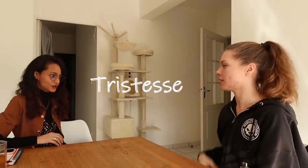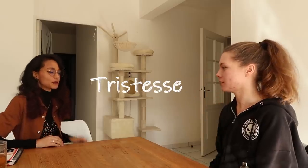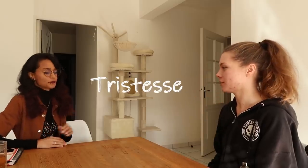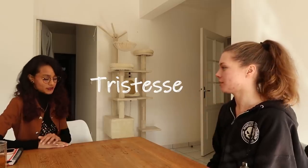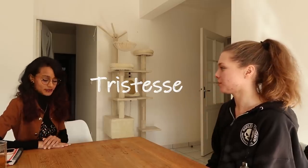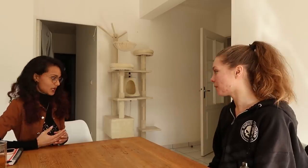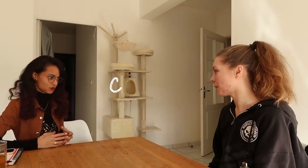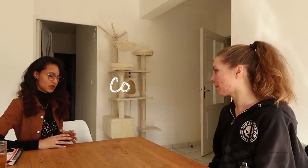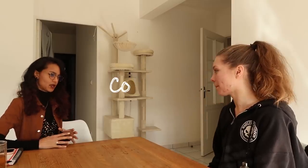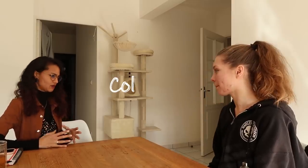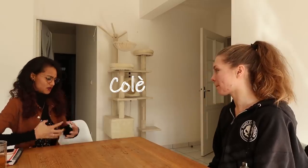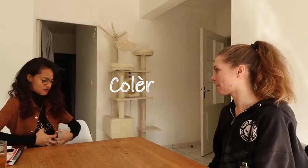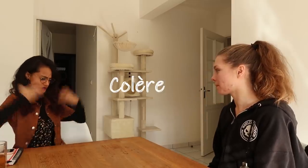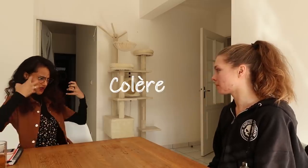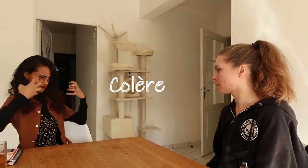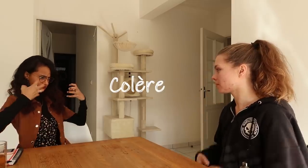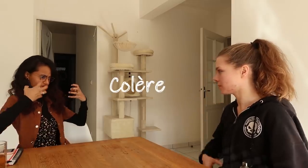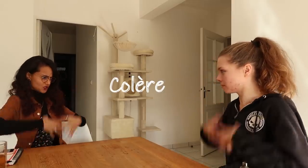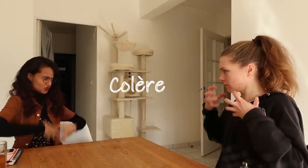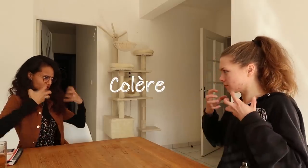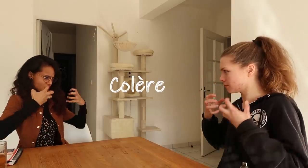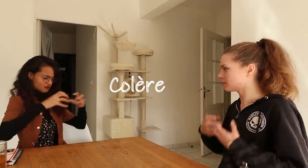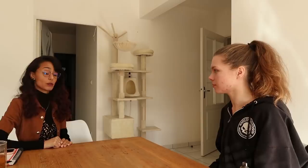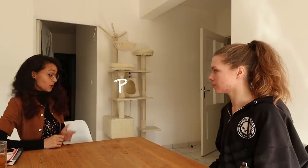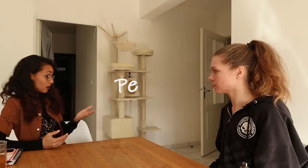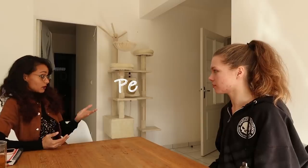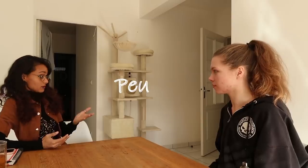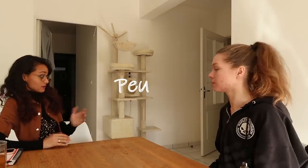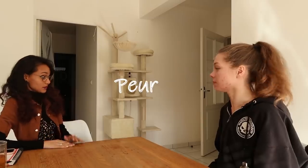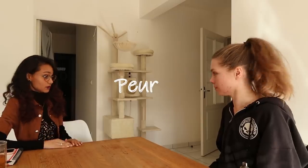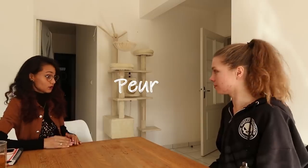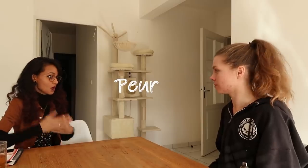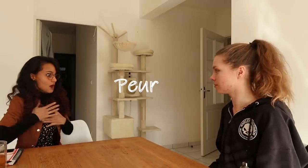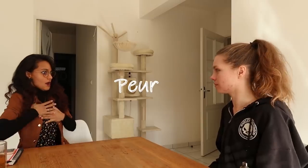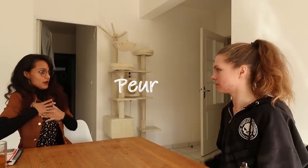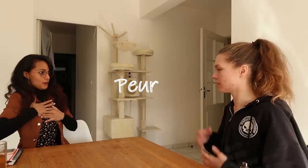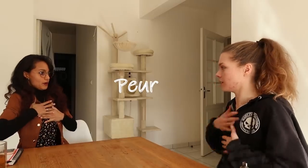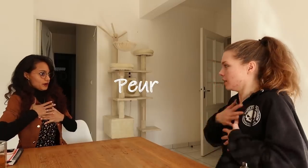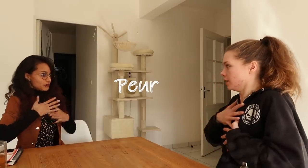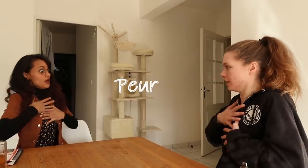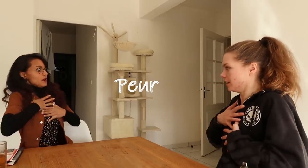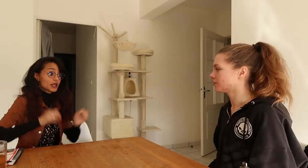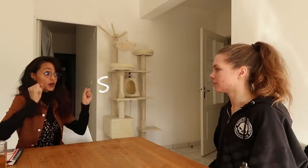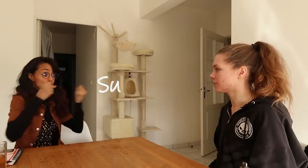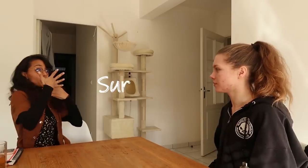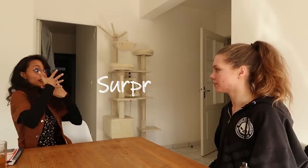exactement. Okay. Triste. La colère. Alors, voilà. Colère. La peur. La peur. La